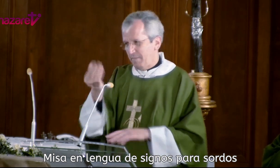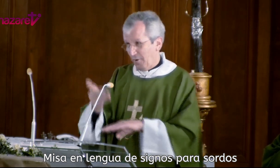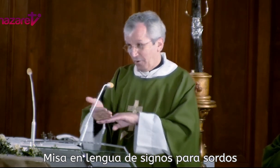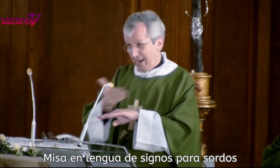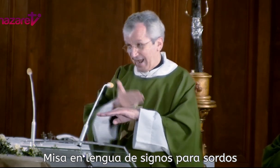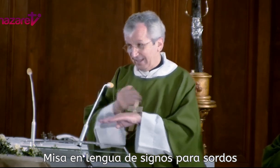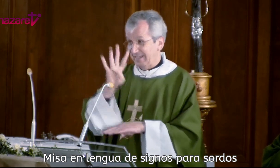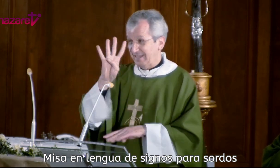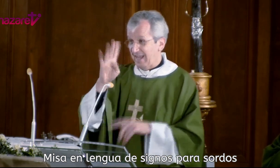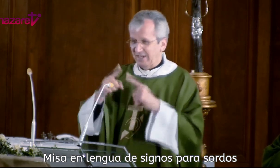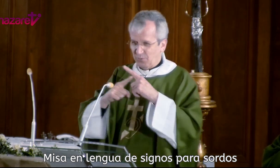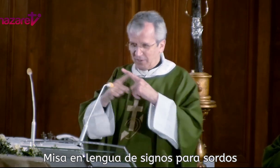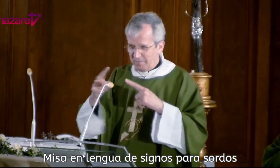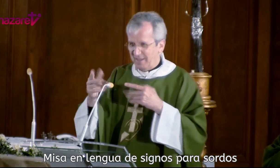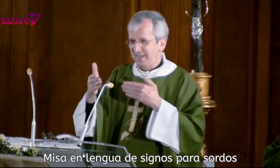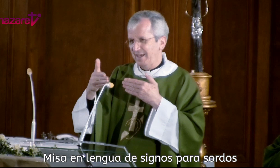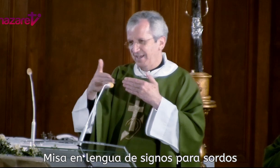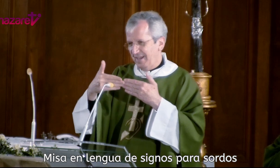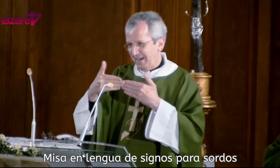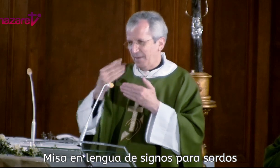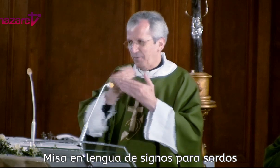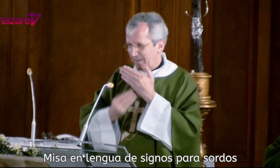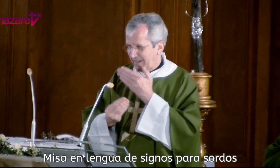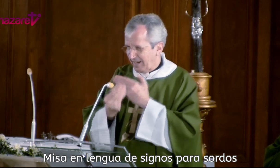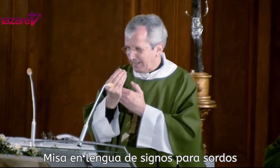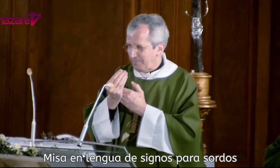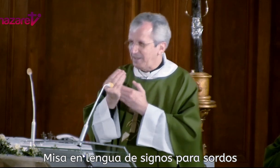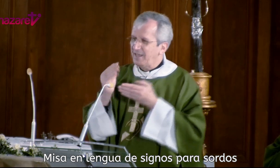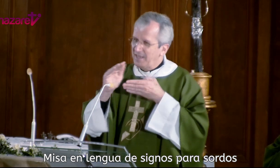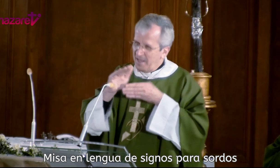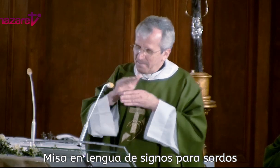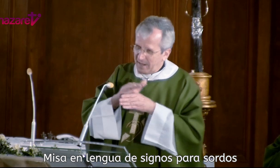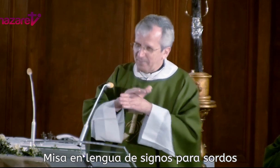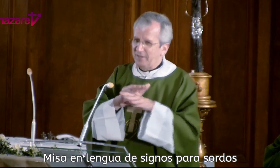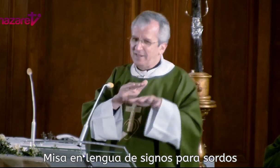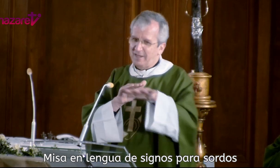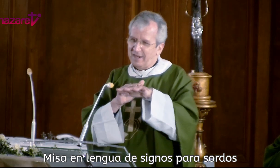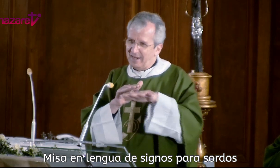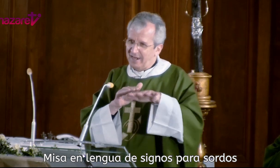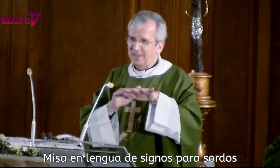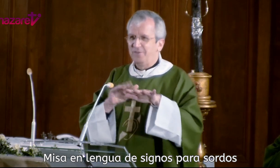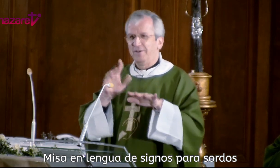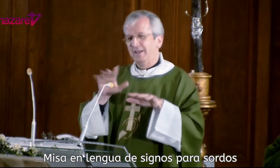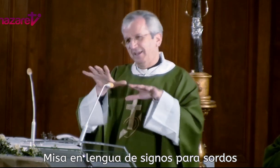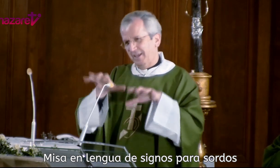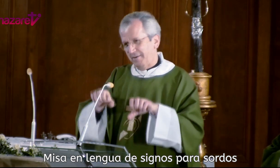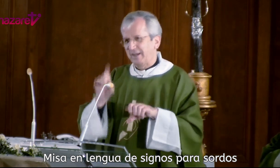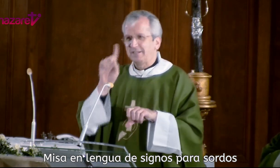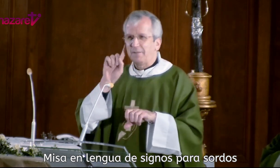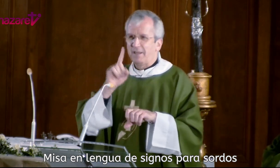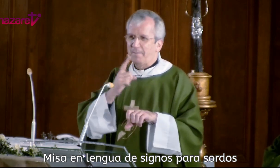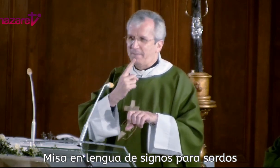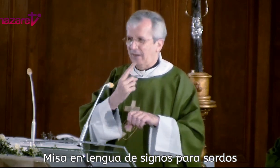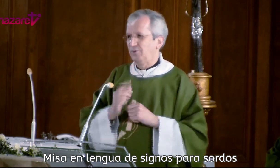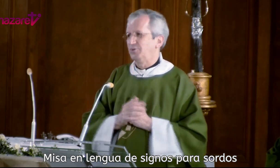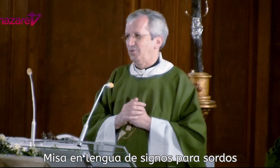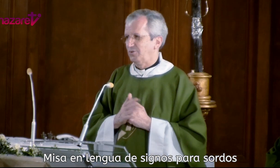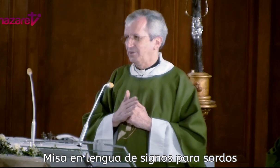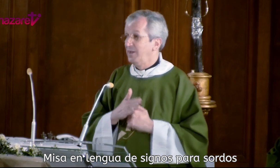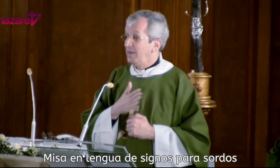mejor antes a las 4 y media en la Puerta de la Natividad, para poder entrar en la zona que habrá reservada para los sordos.